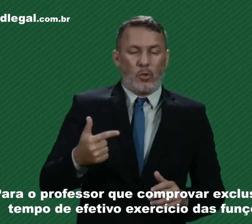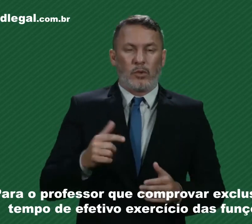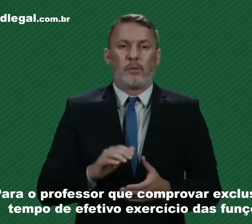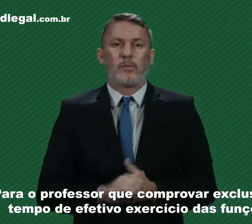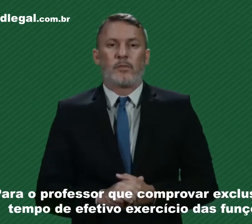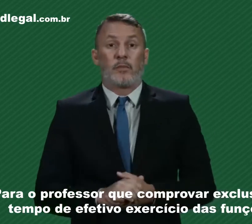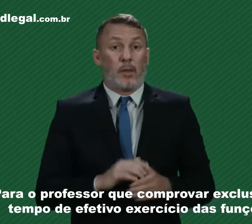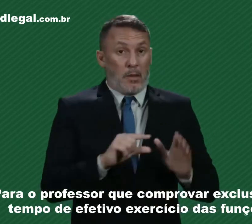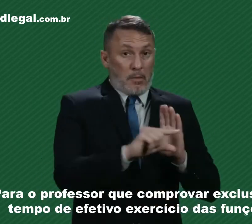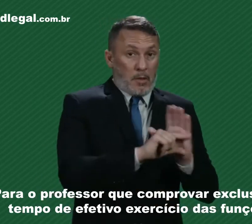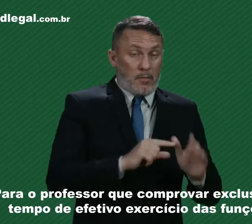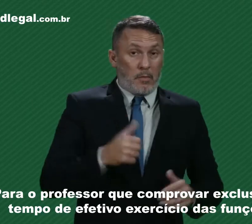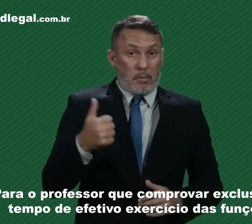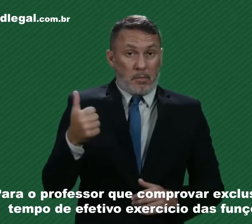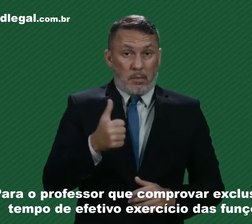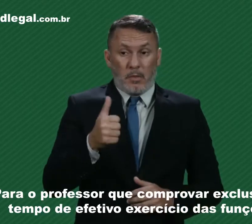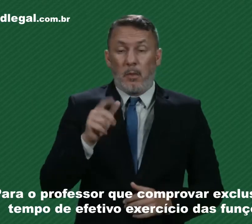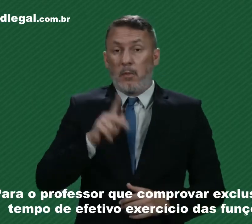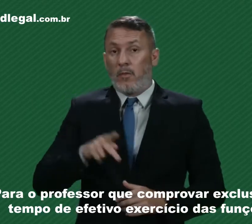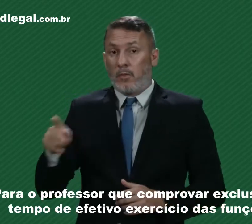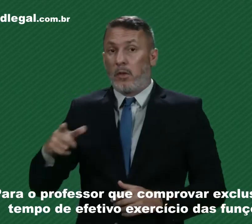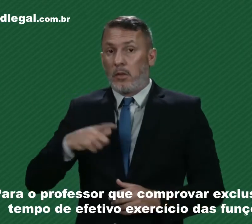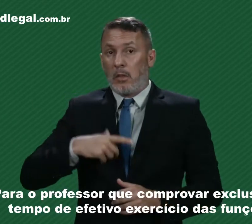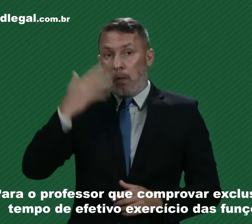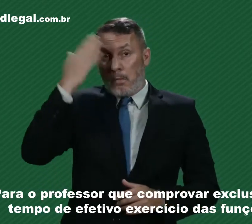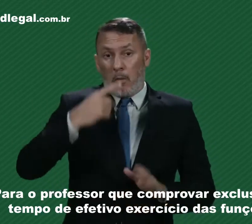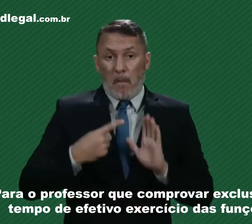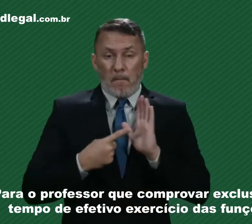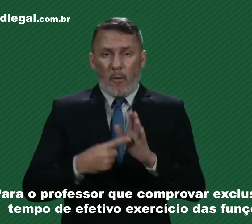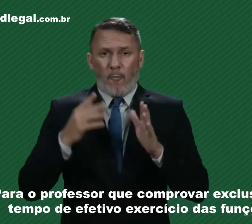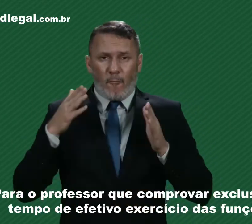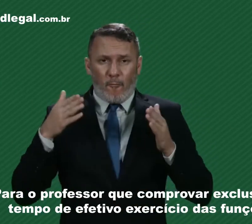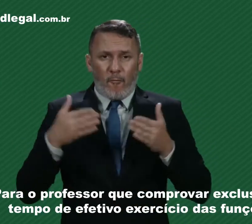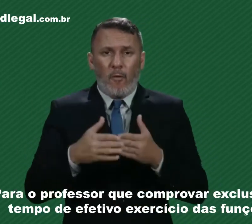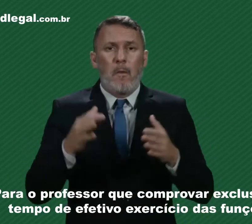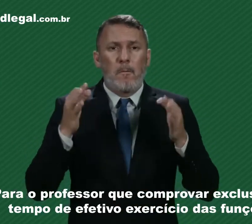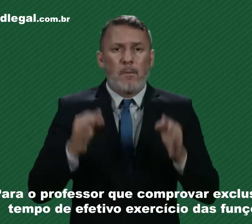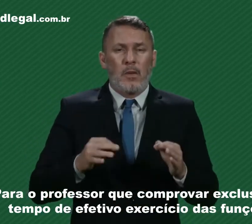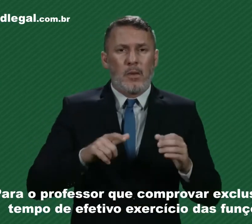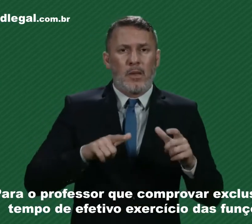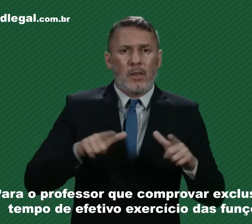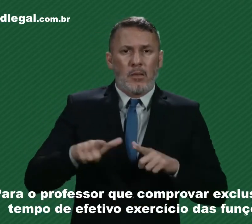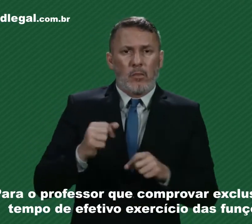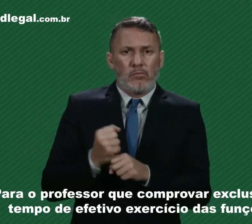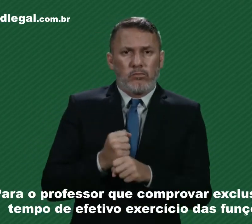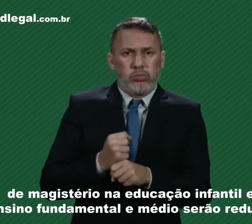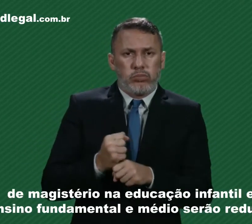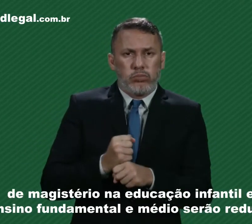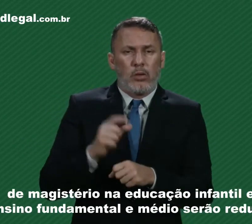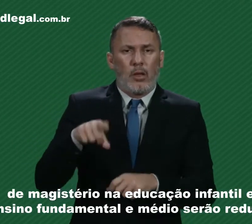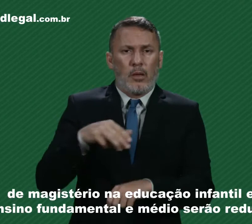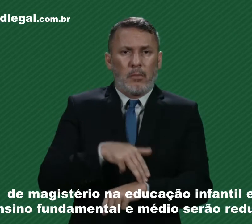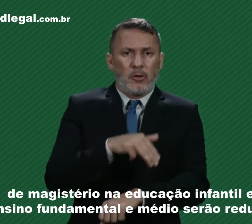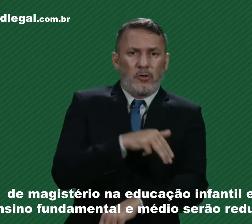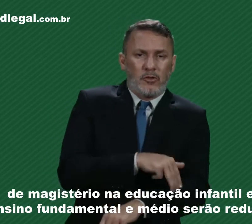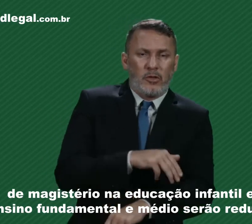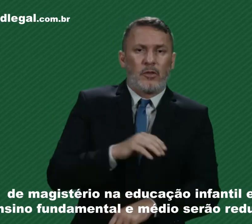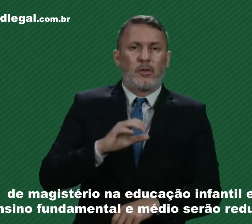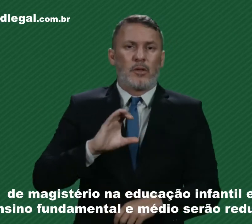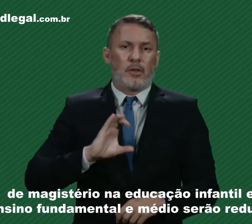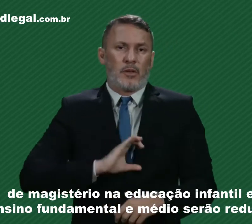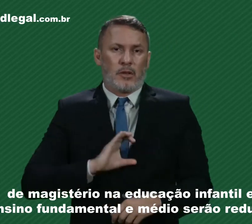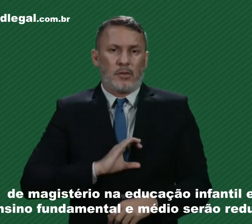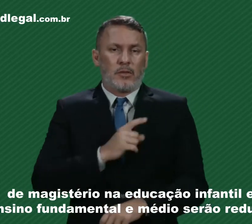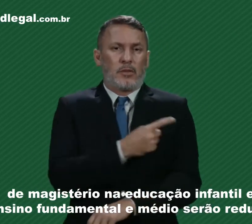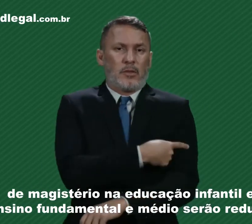Parágrafo 1º. Para o professor que comprovar exclusivamente tempo de efetivo exercício das funções de magistério na